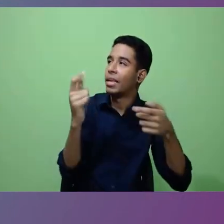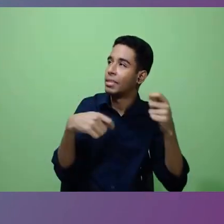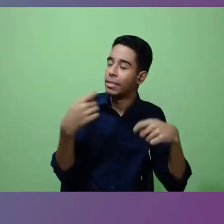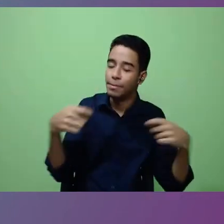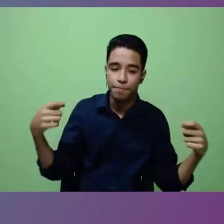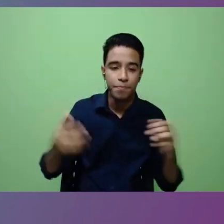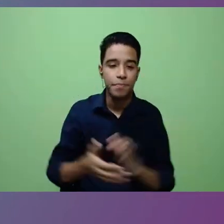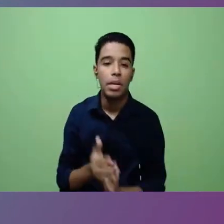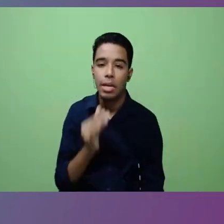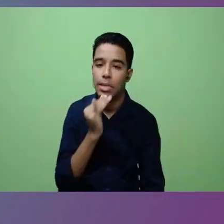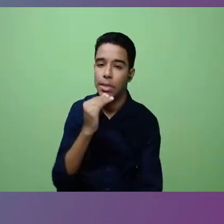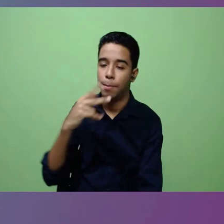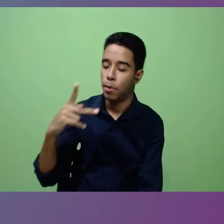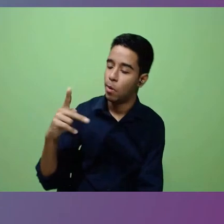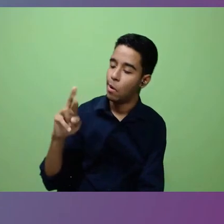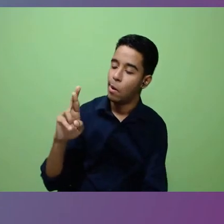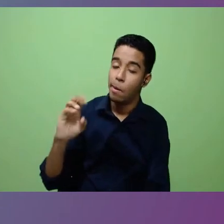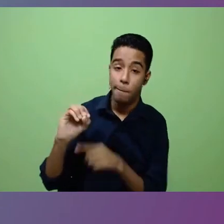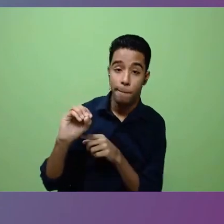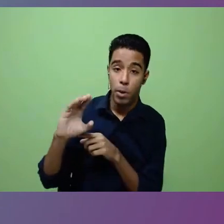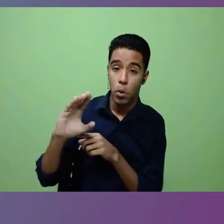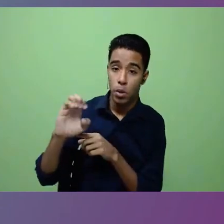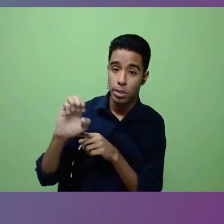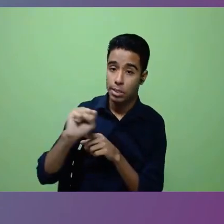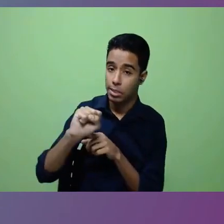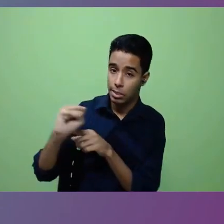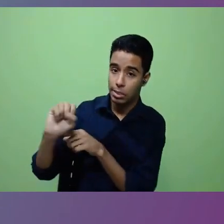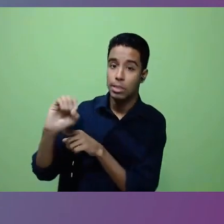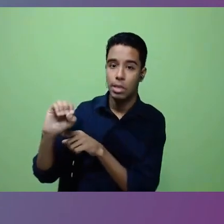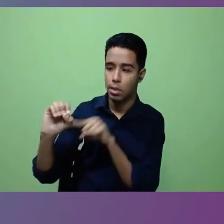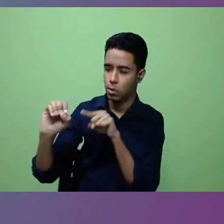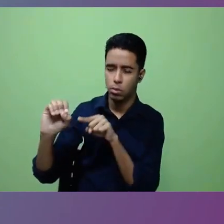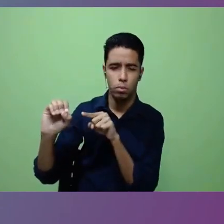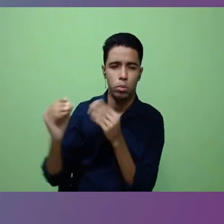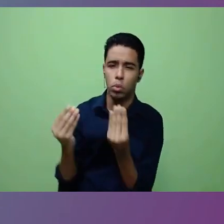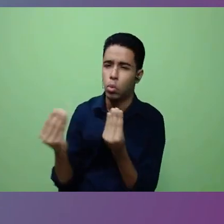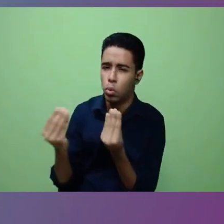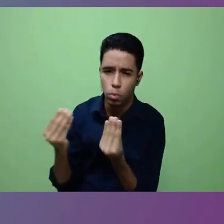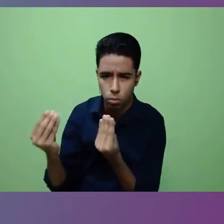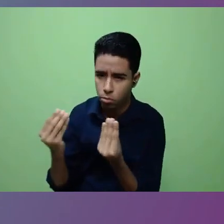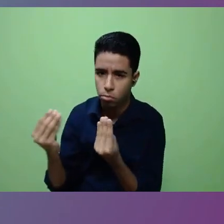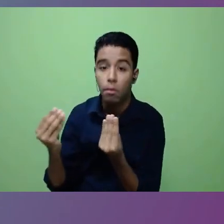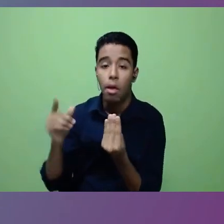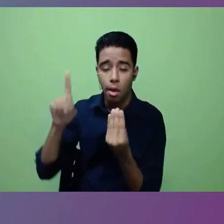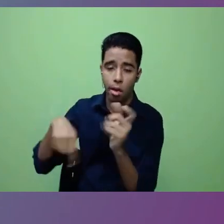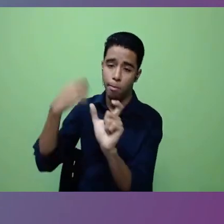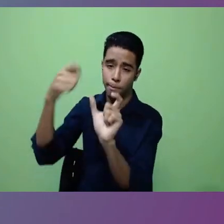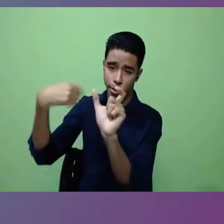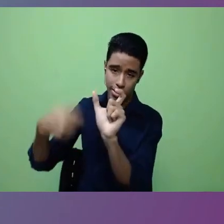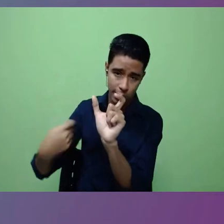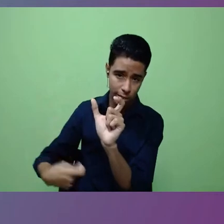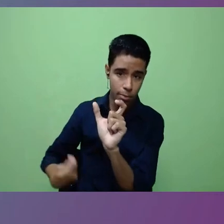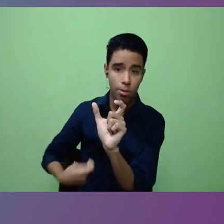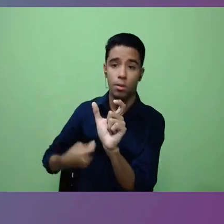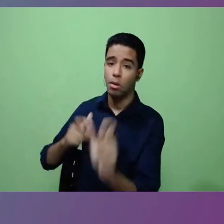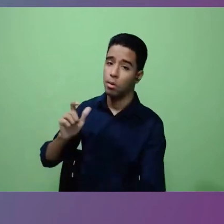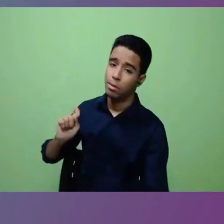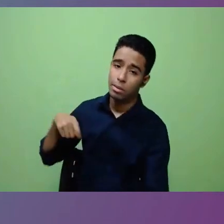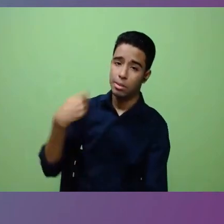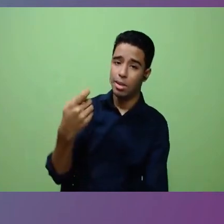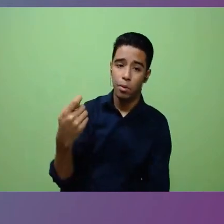processo. Processo é uma palavra polissêmica. A gente não tem um sinal único para indicar